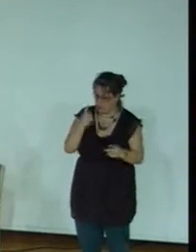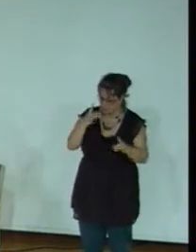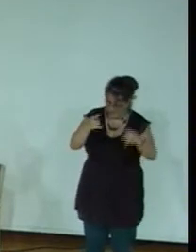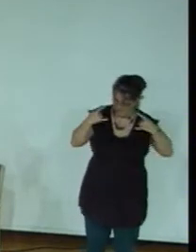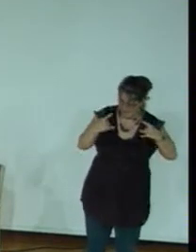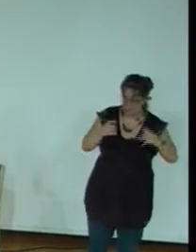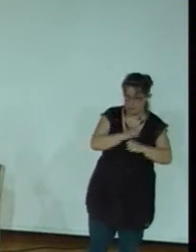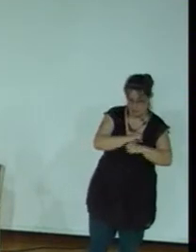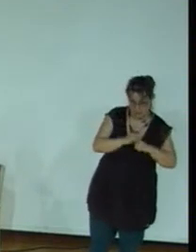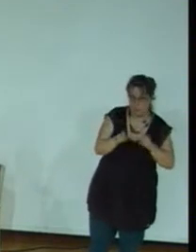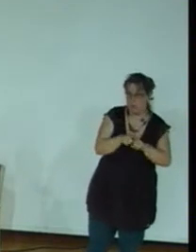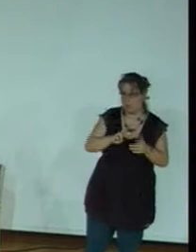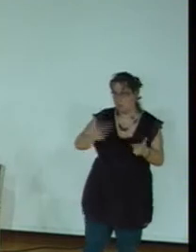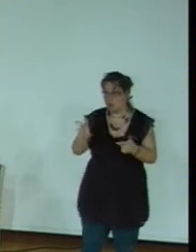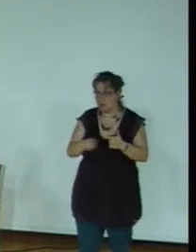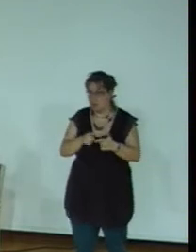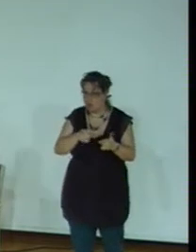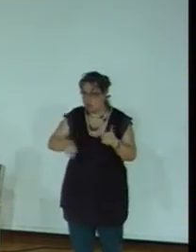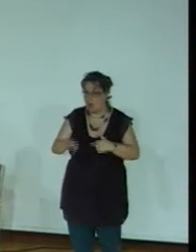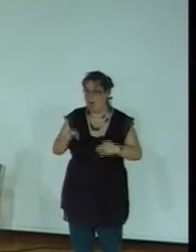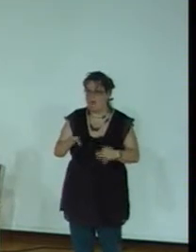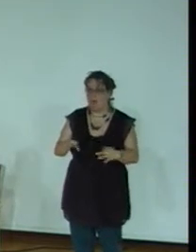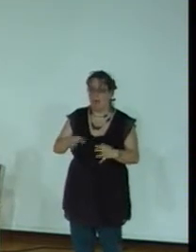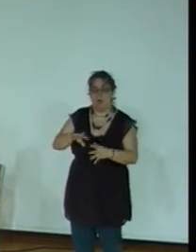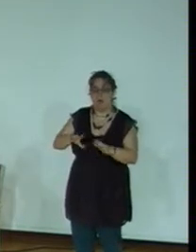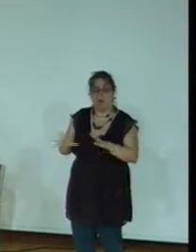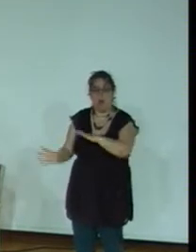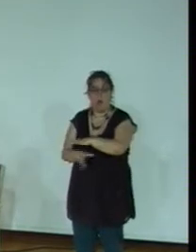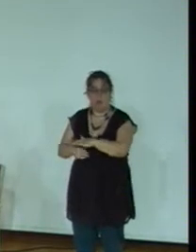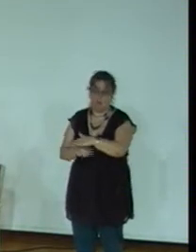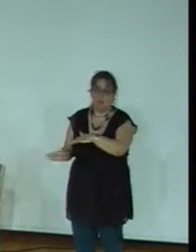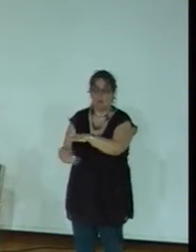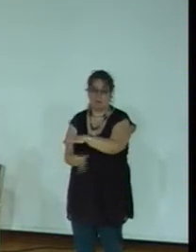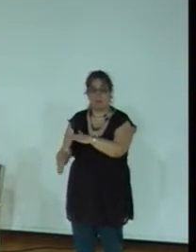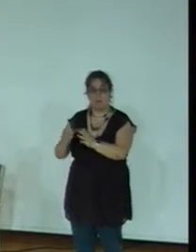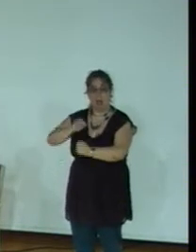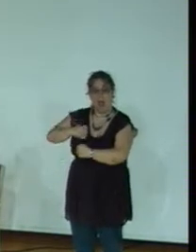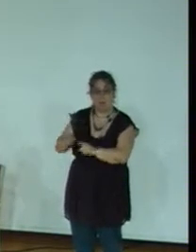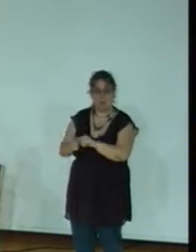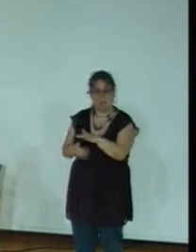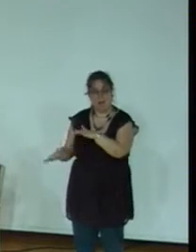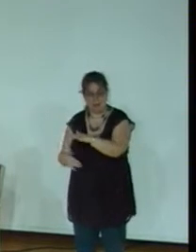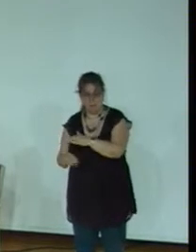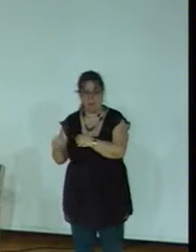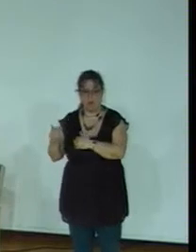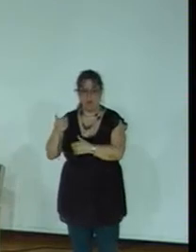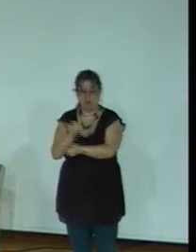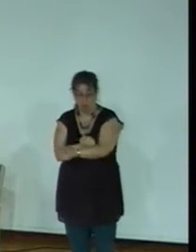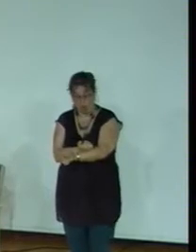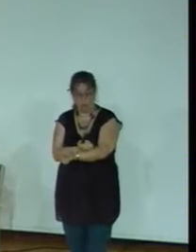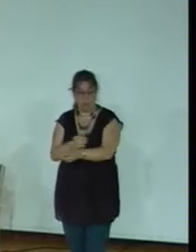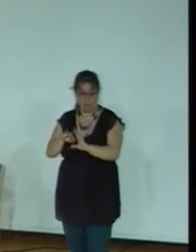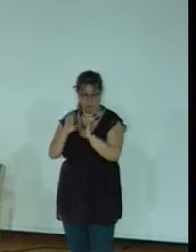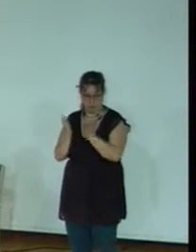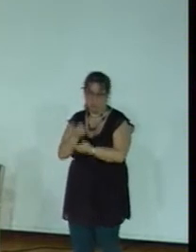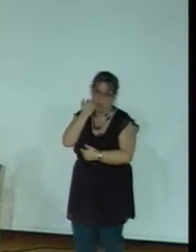comme le trafic d'armes et le trafic de drogue. Mais là, j'en arrive au cœur de ma question. Est-ce que le pouvoir peut,